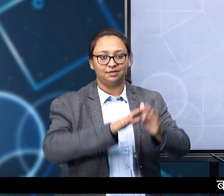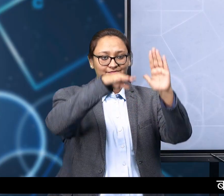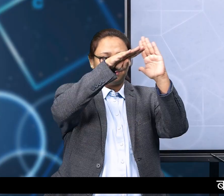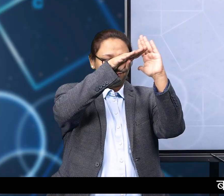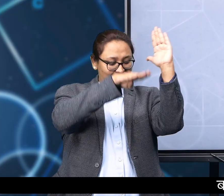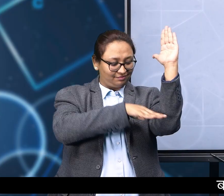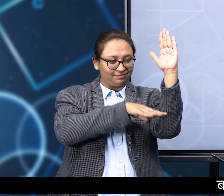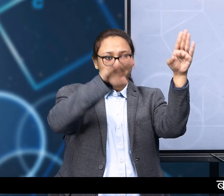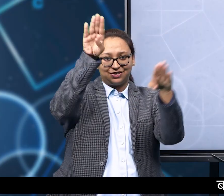बहुभुज,